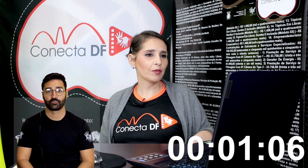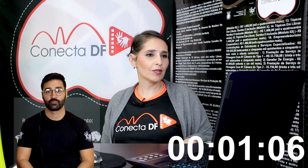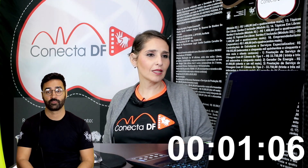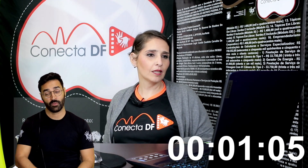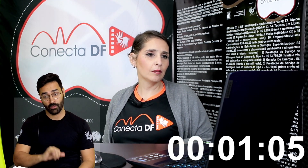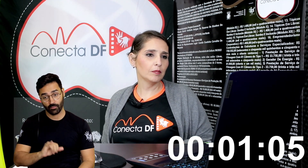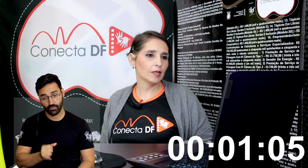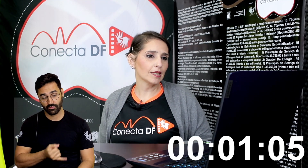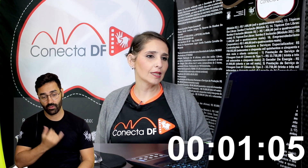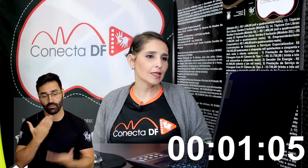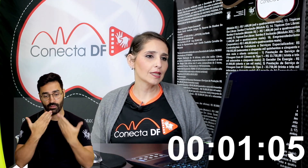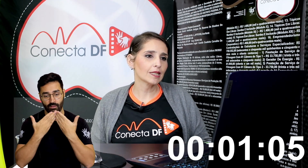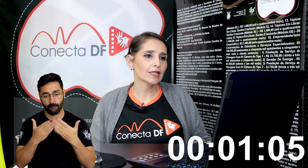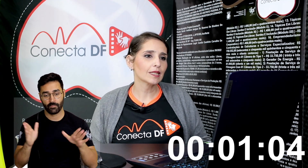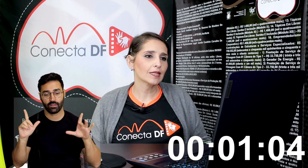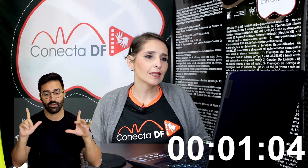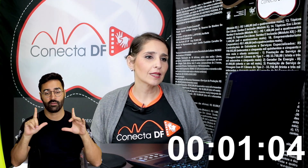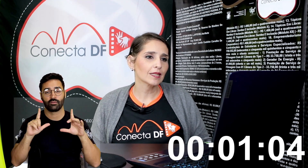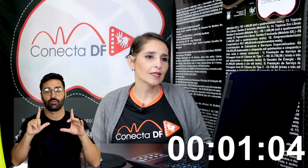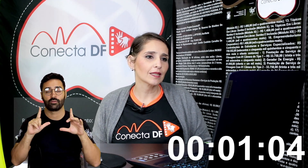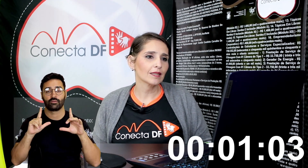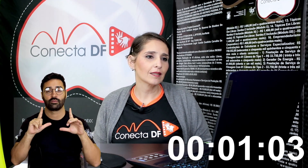Aproveitem, abram as câmeras.